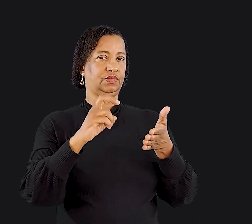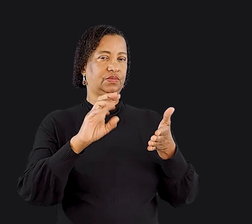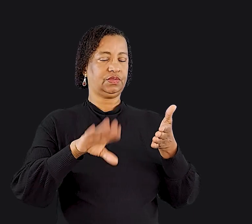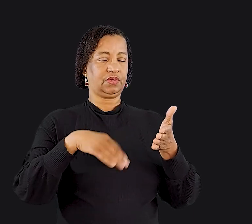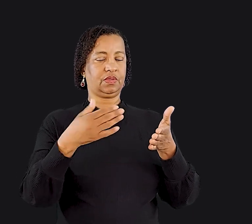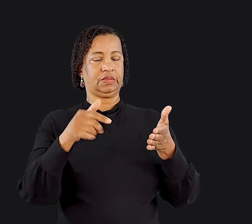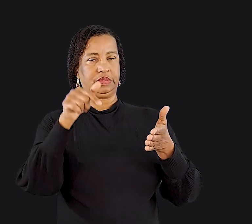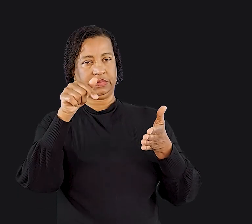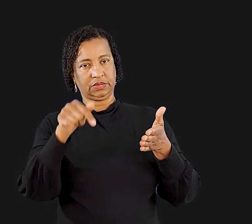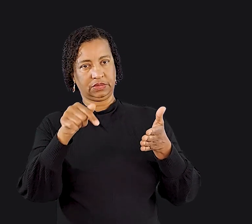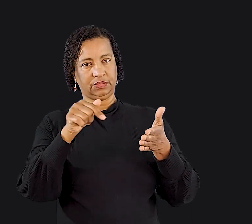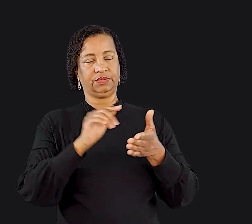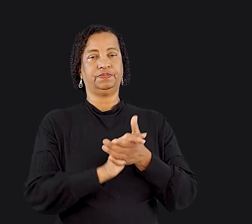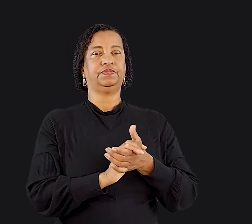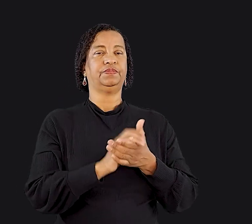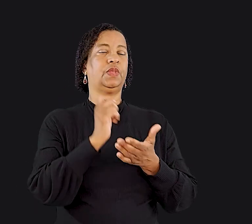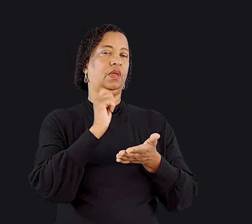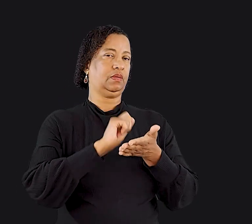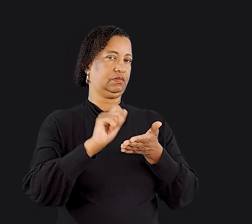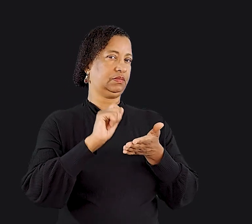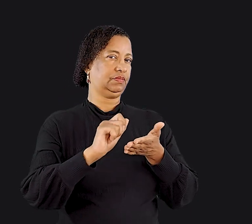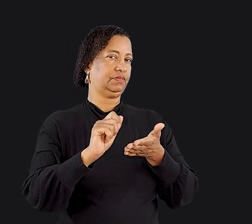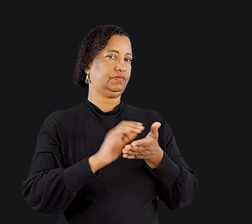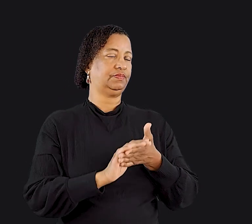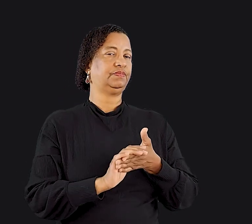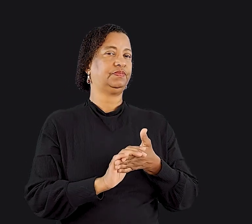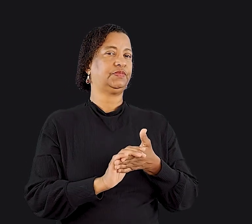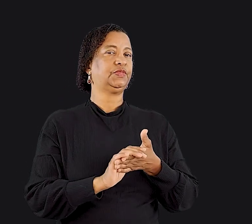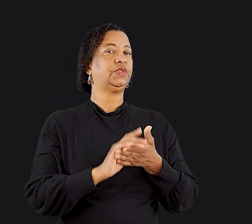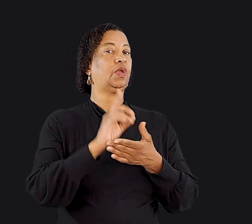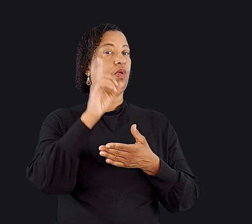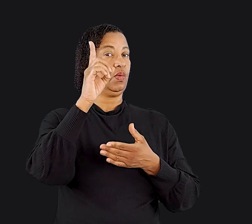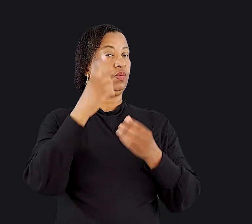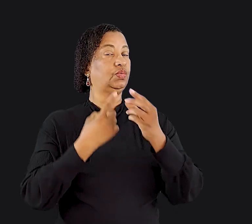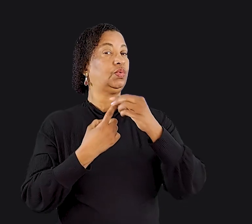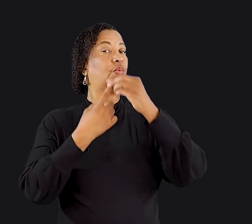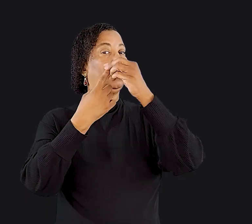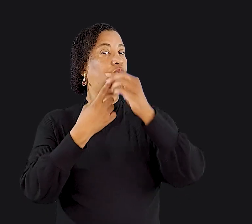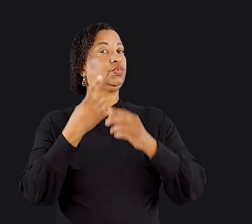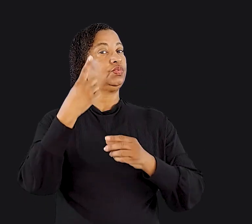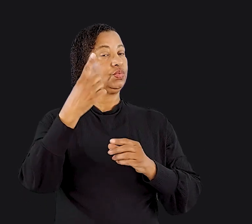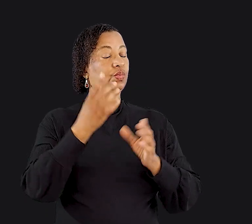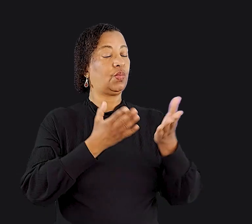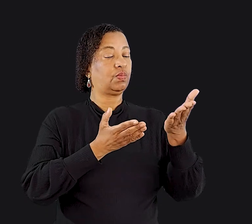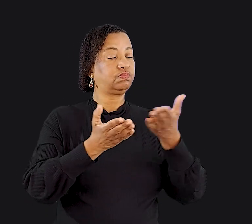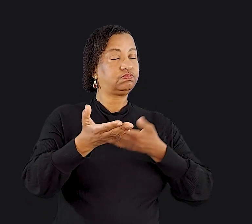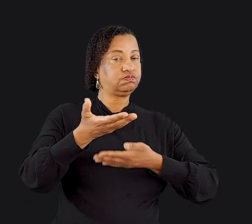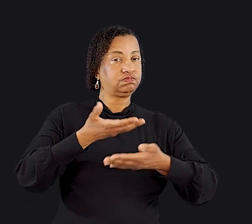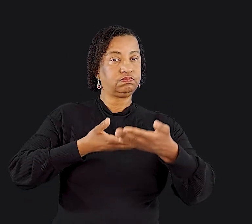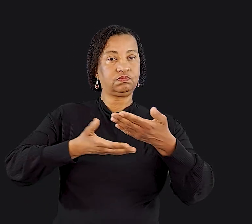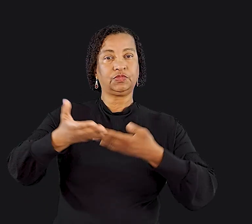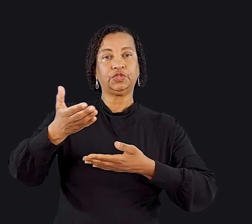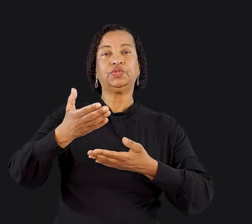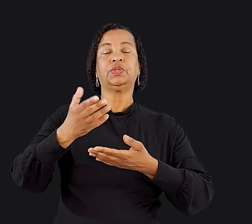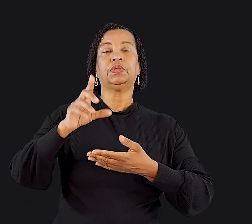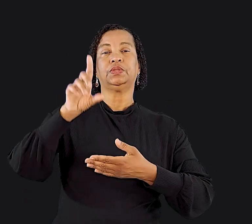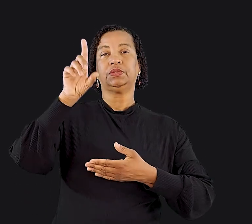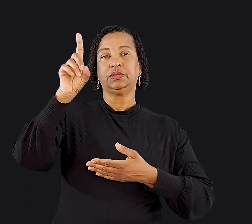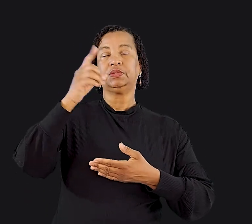de 5 a 7. Ele escreve: Pois há um só Deus e há um só mediador entre Deus e os homens, o